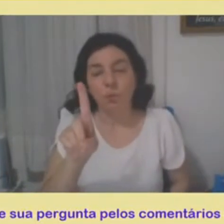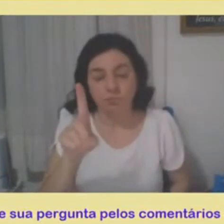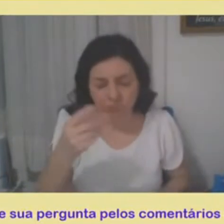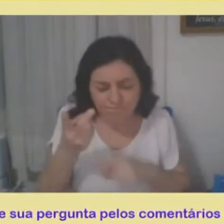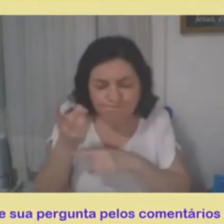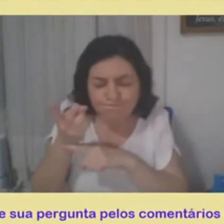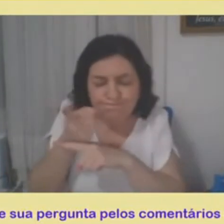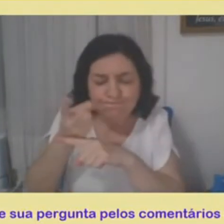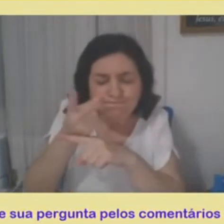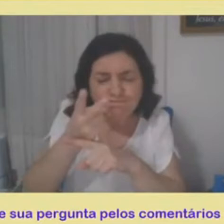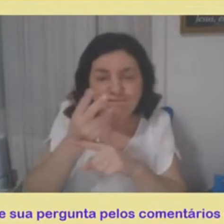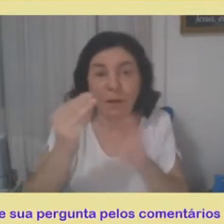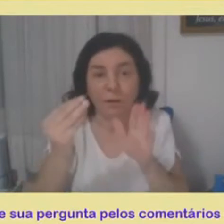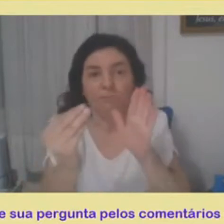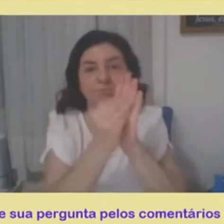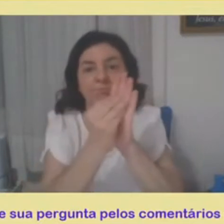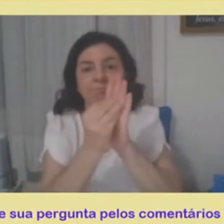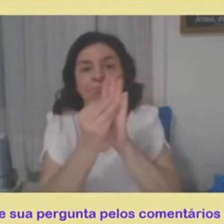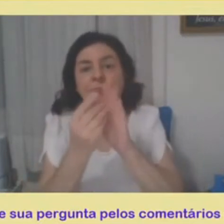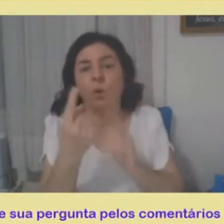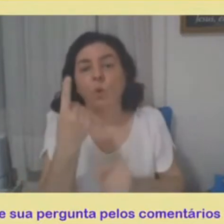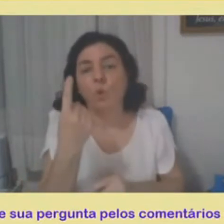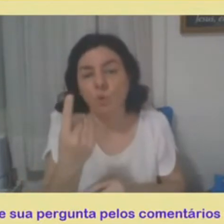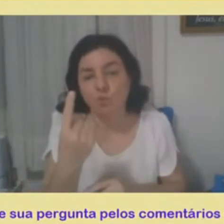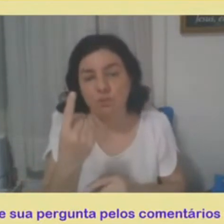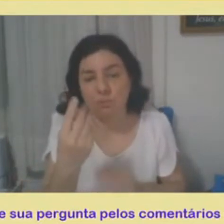0 mais 1.